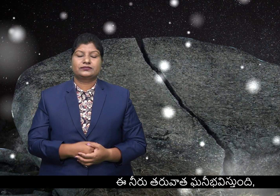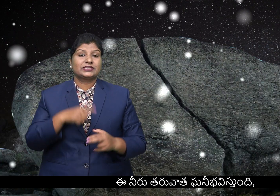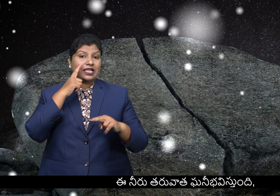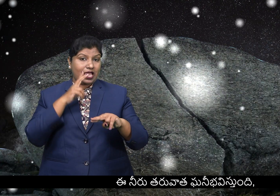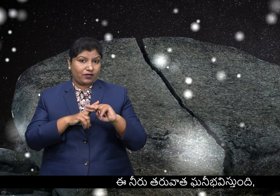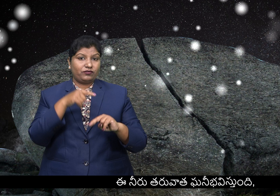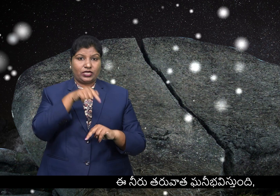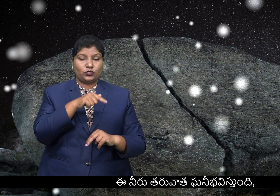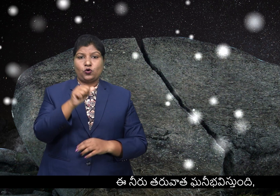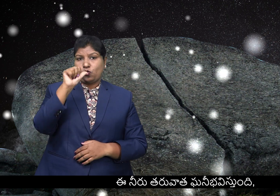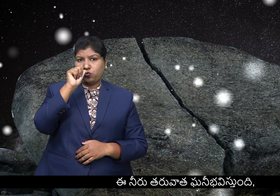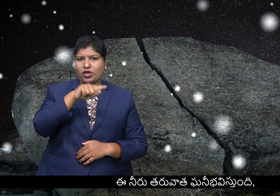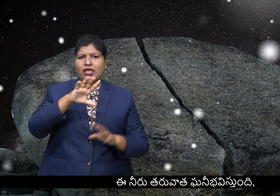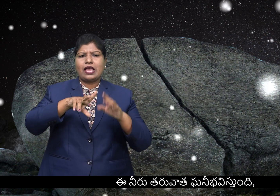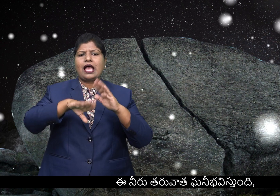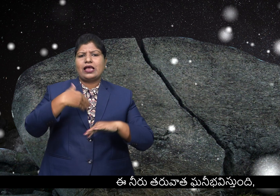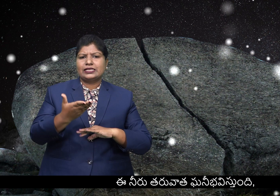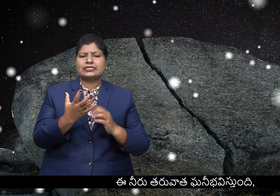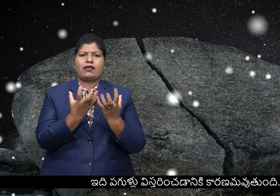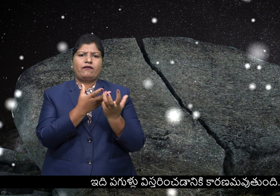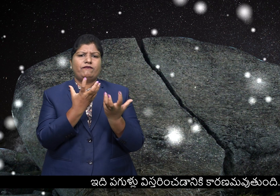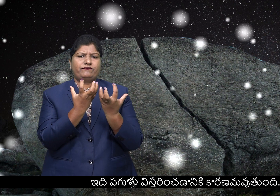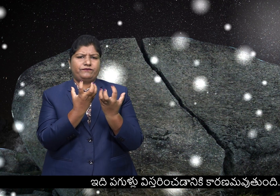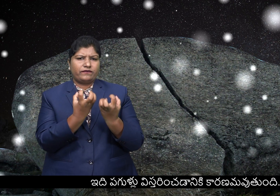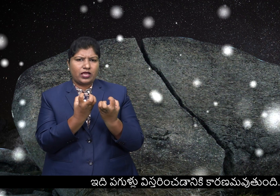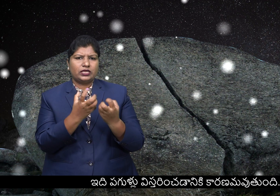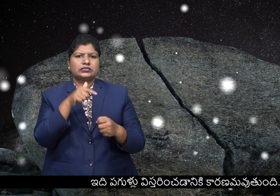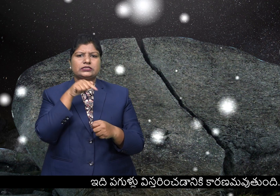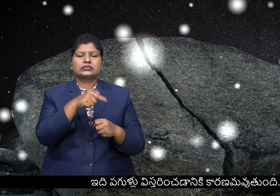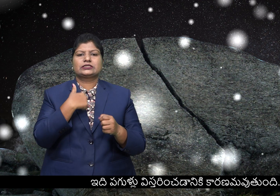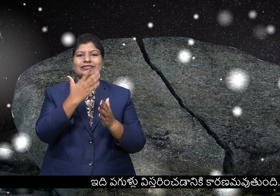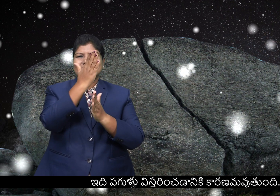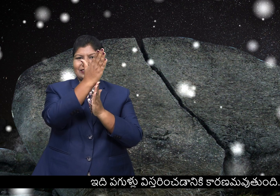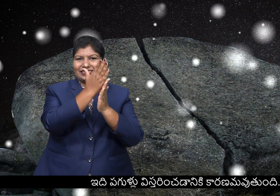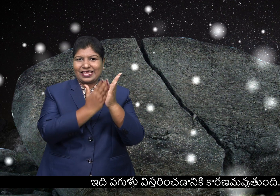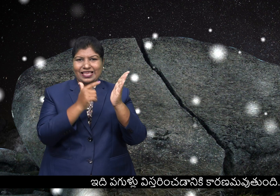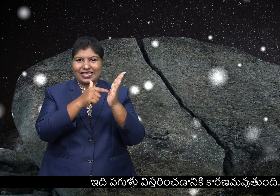ఈ నీరు తరువాత ఘనీభవిస్తుంది. ఇది పగుళ్ళు విస్తరించడానికి కారణమవుతుంది.